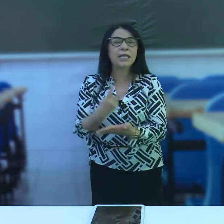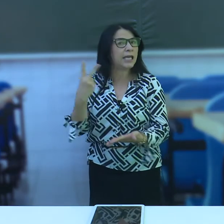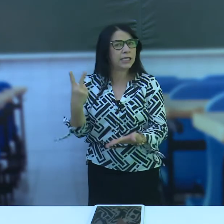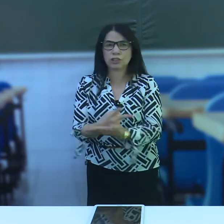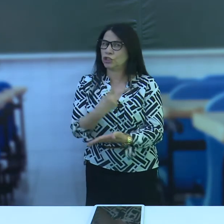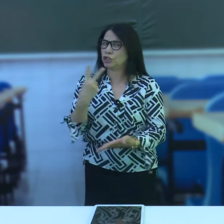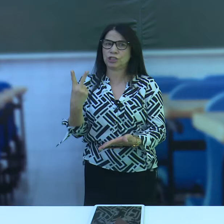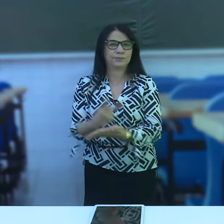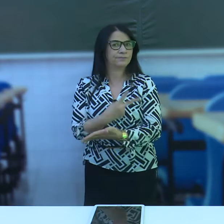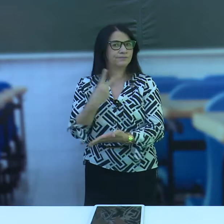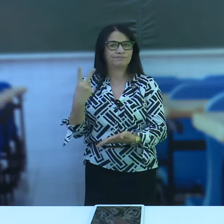inerrante